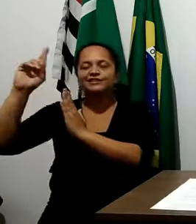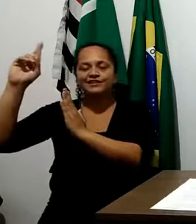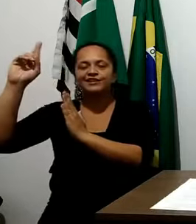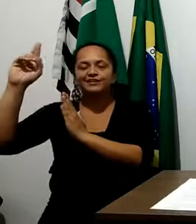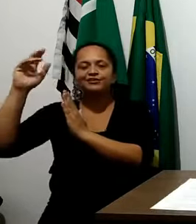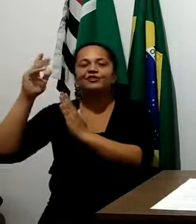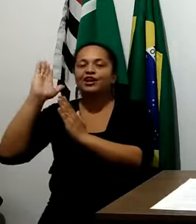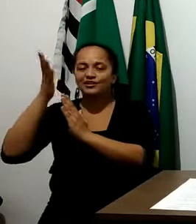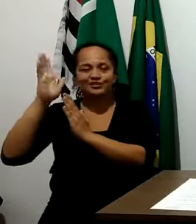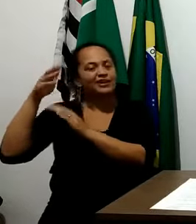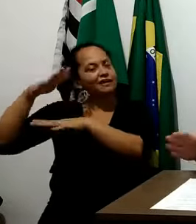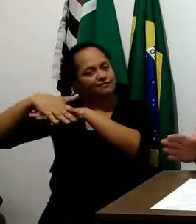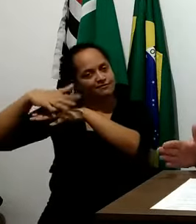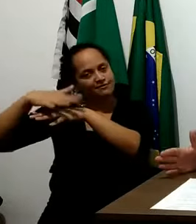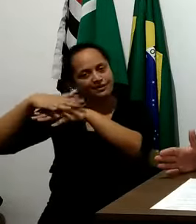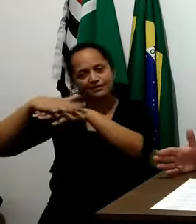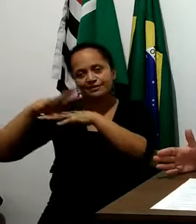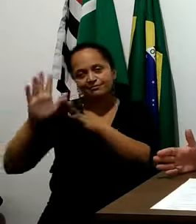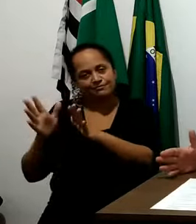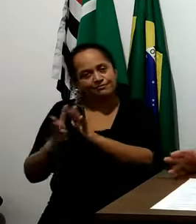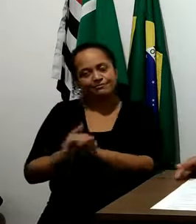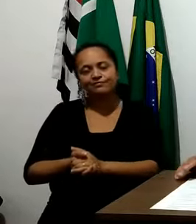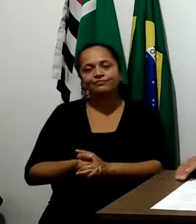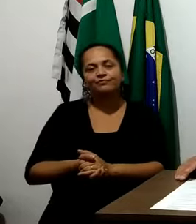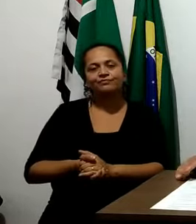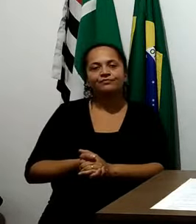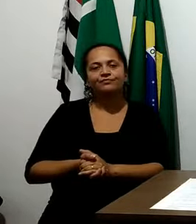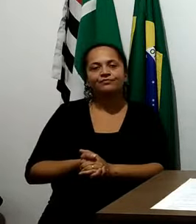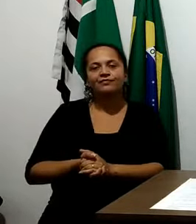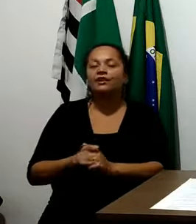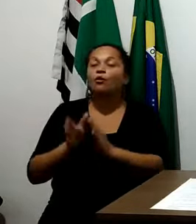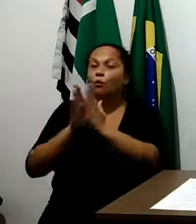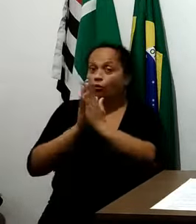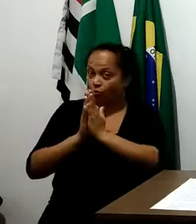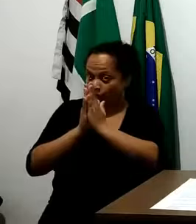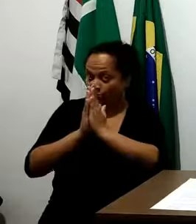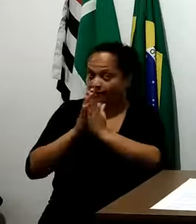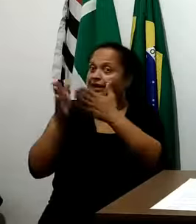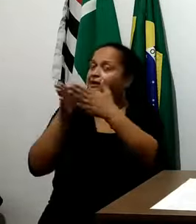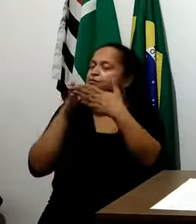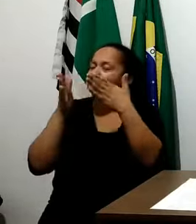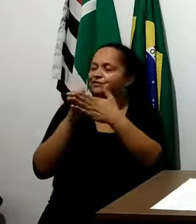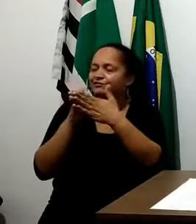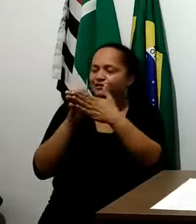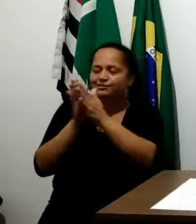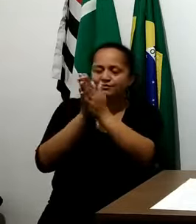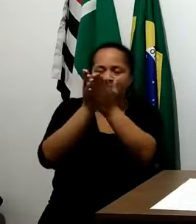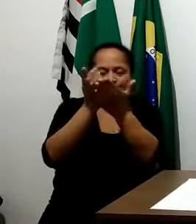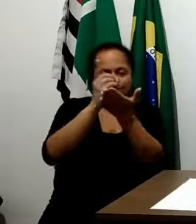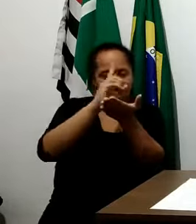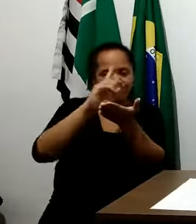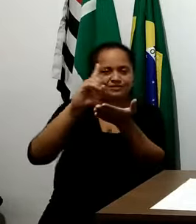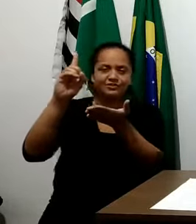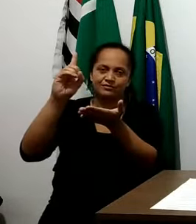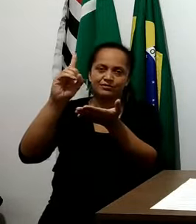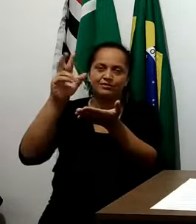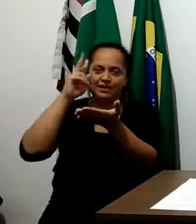resposta. Essa é uma chave da intercessão. Orar segundo o que está escrito na